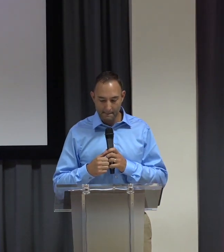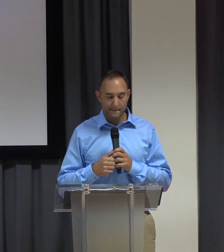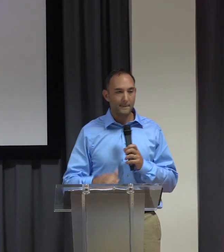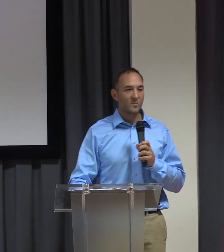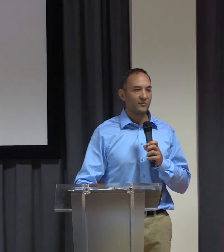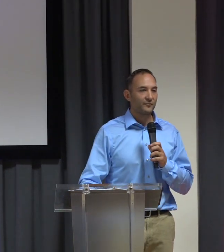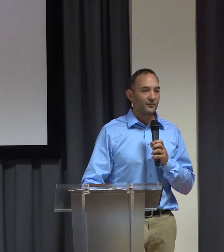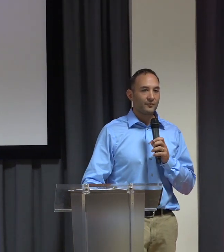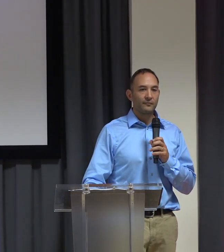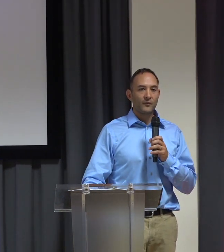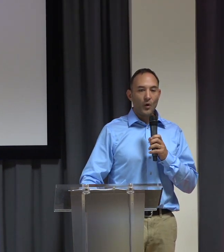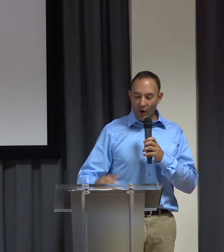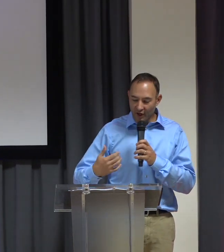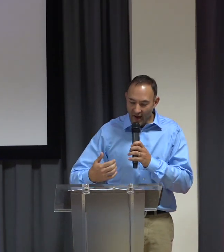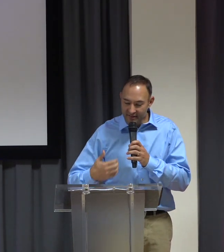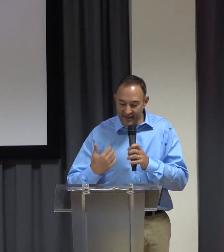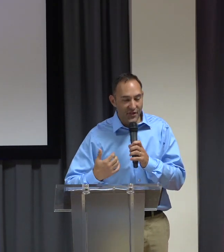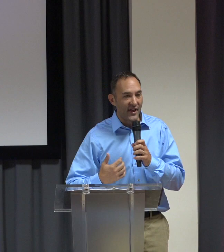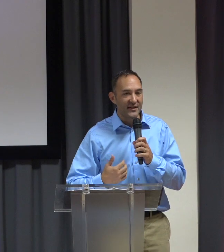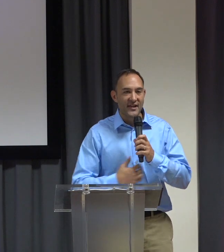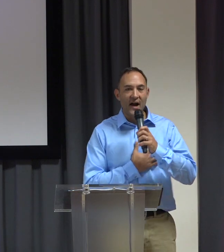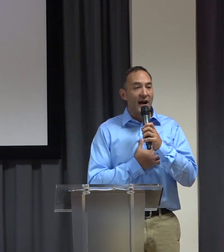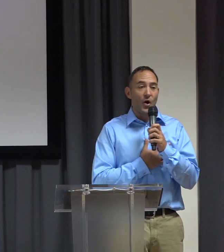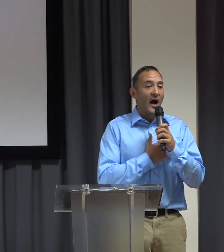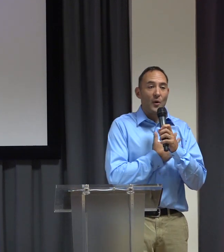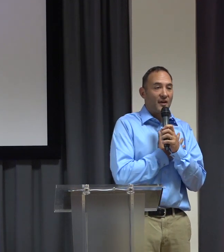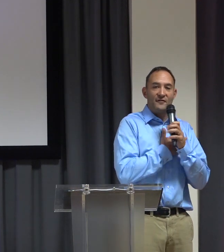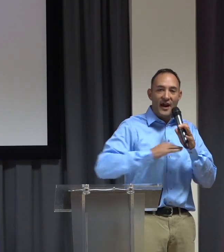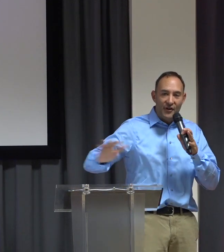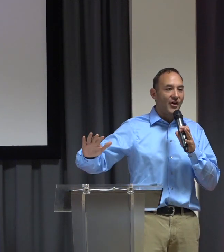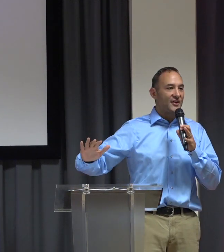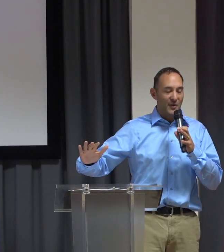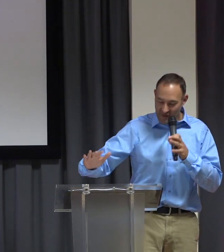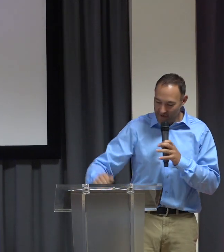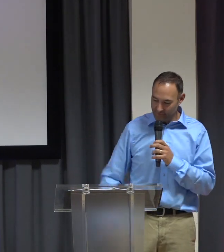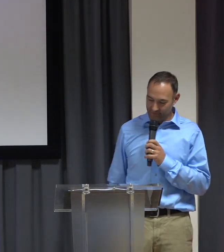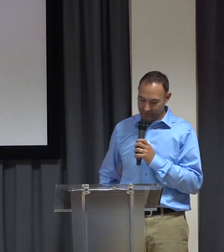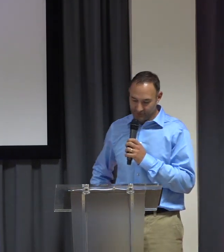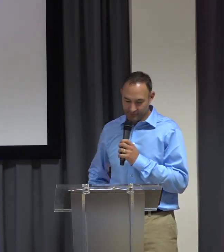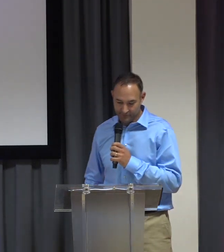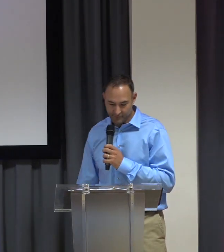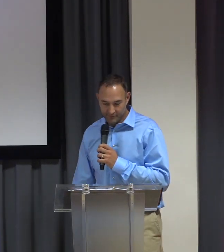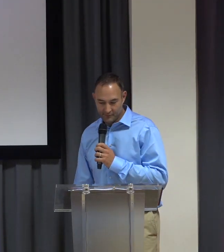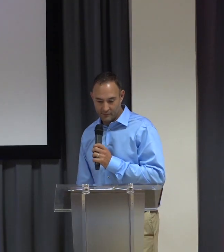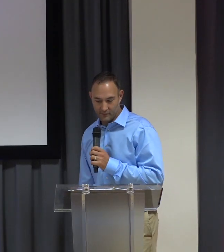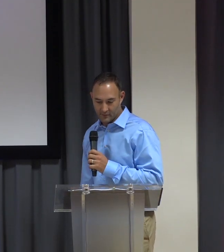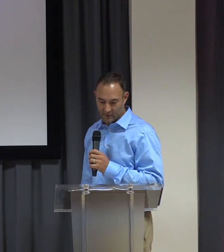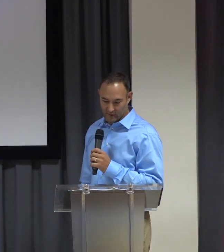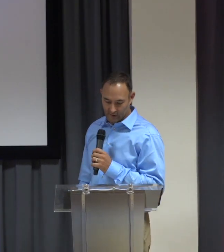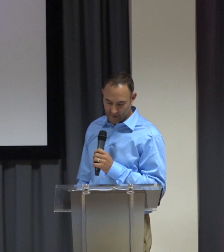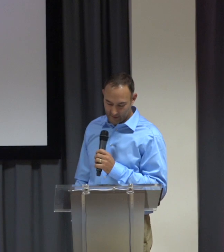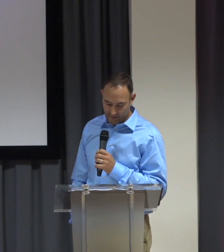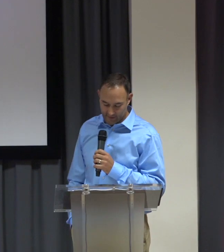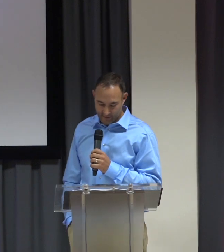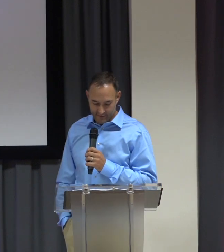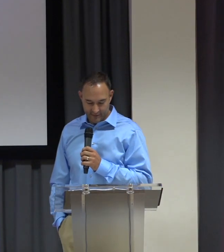dans l'Écriture qui nous rappellent where God did things that I know I would have never thought to have done. que Dieu a fait des choses que